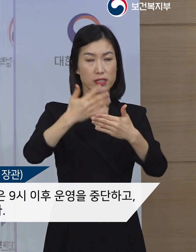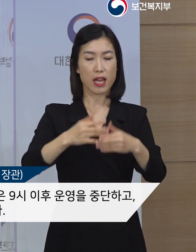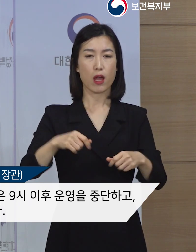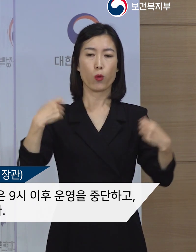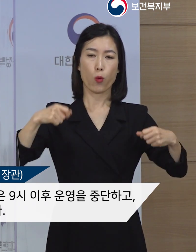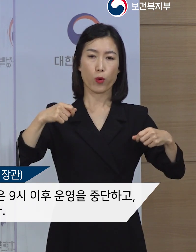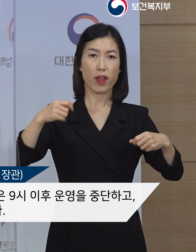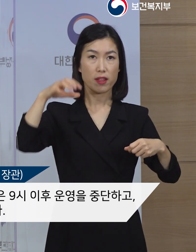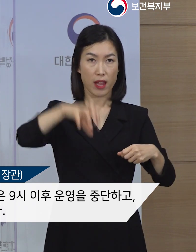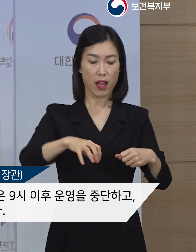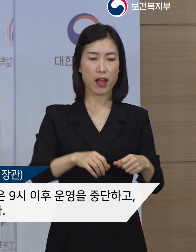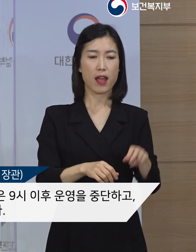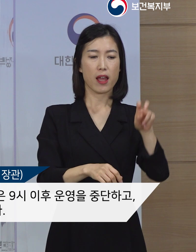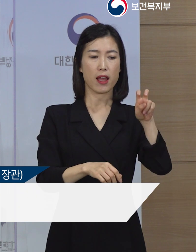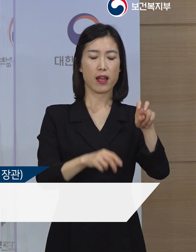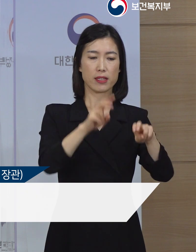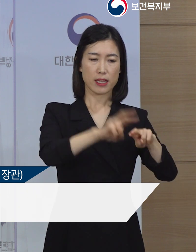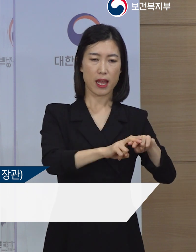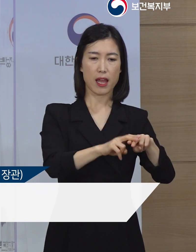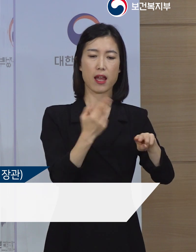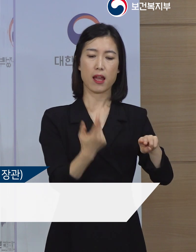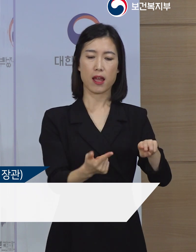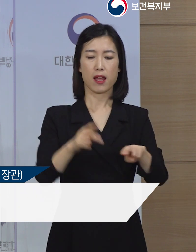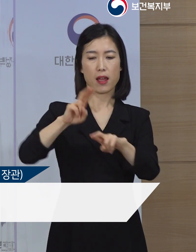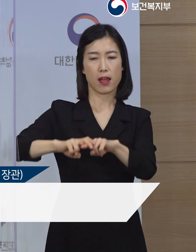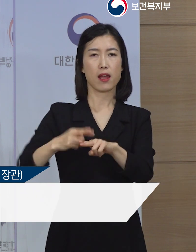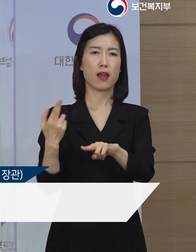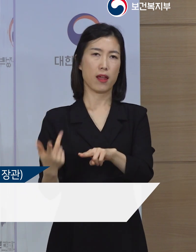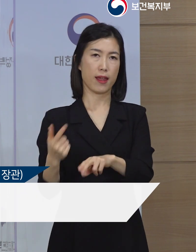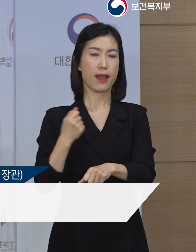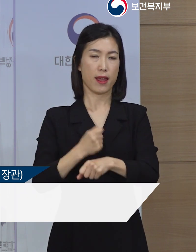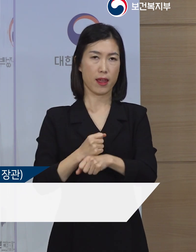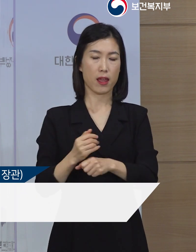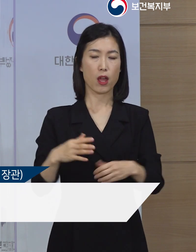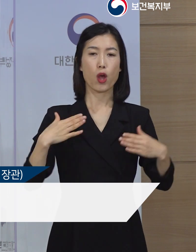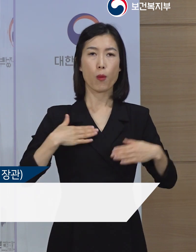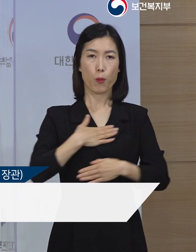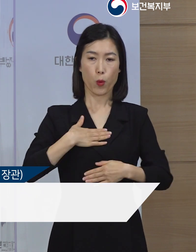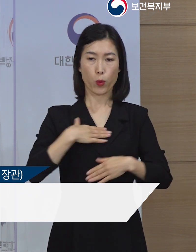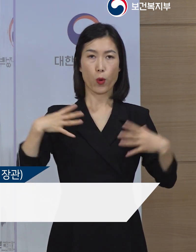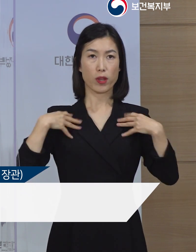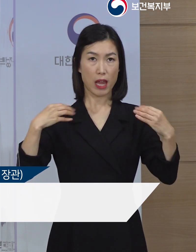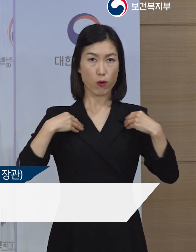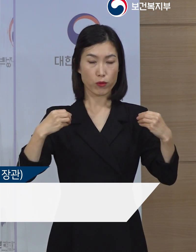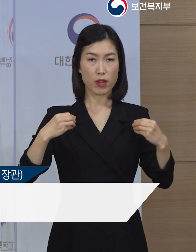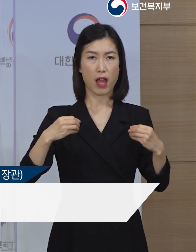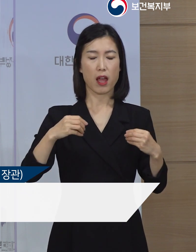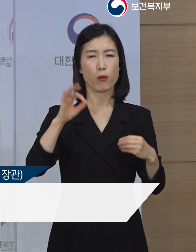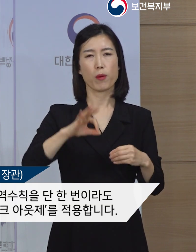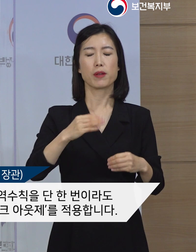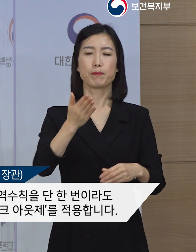칸 띄어앉기를 실시합니다. 사우나, PC방 등은 음식 섭취가 금지됩니다.